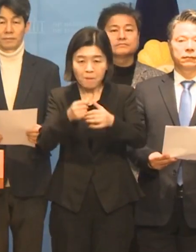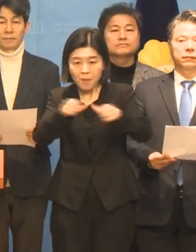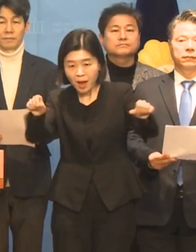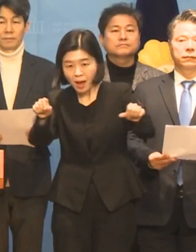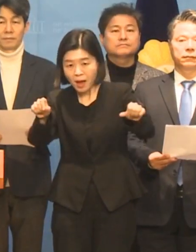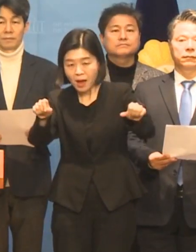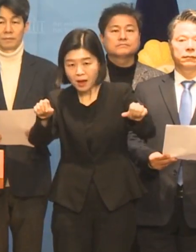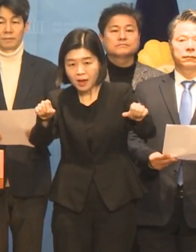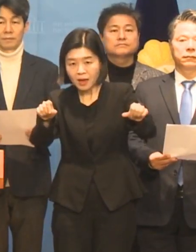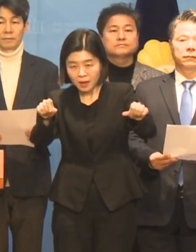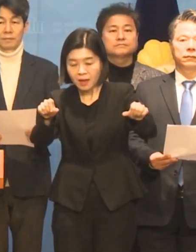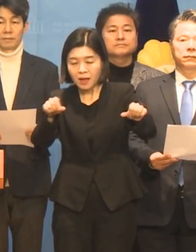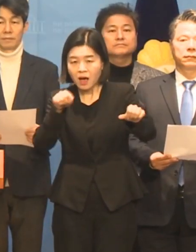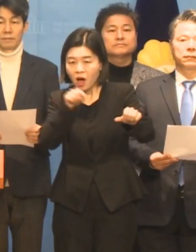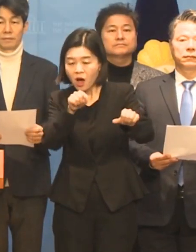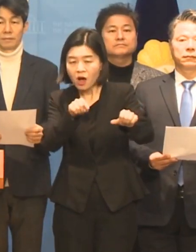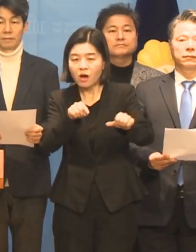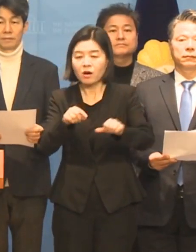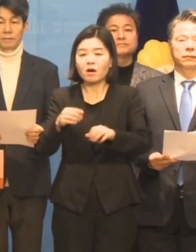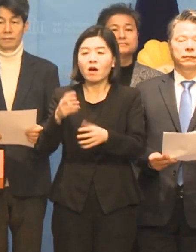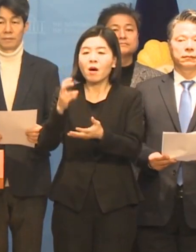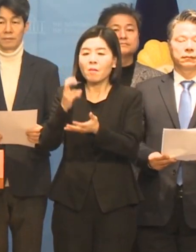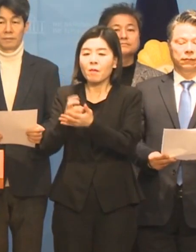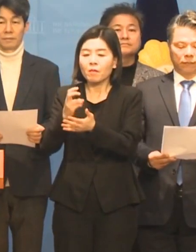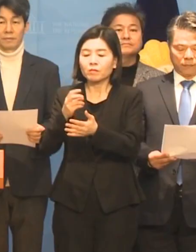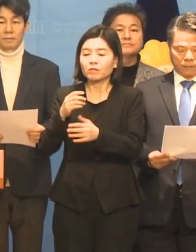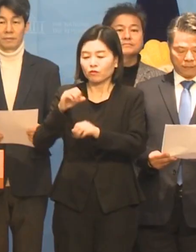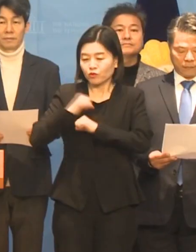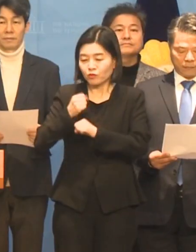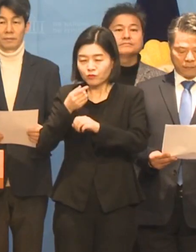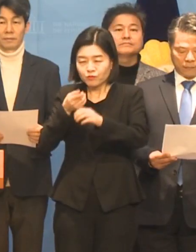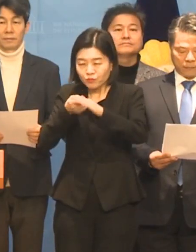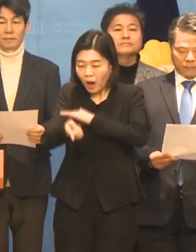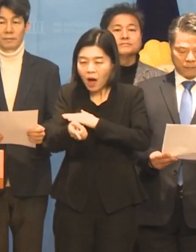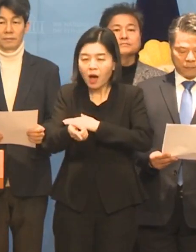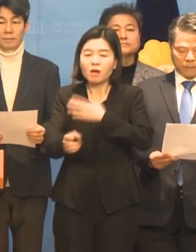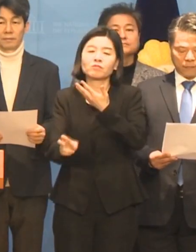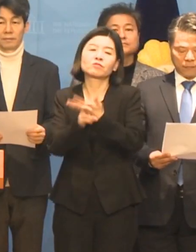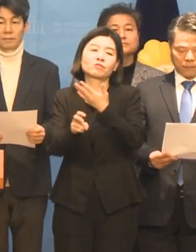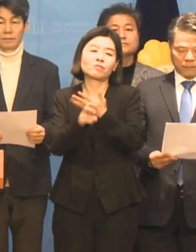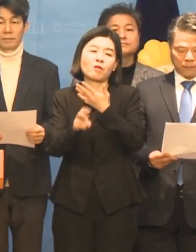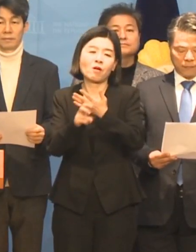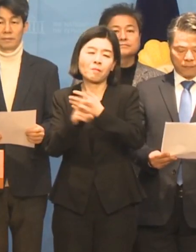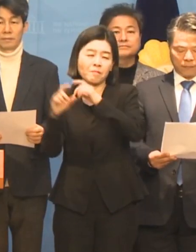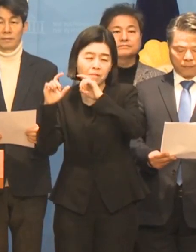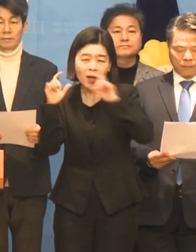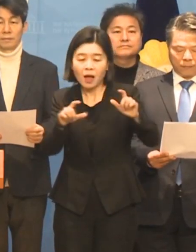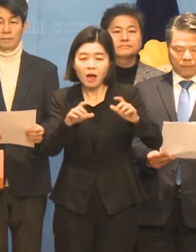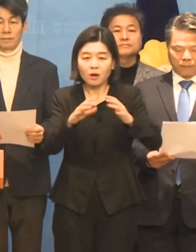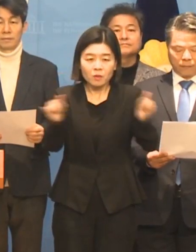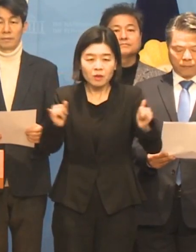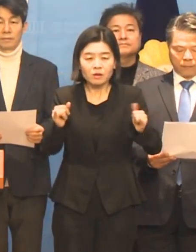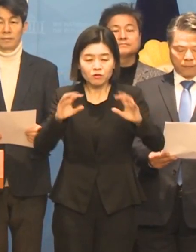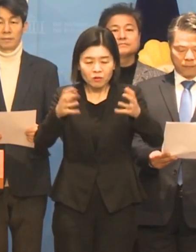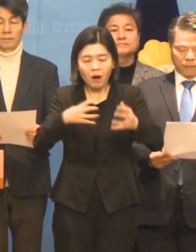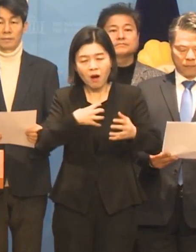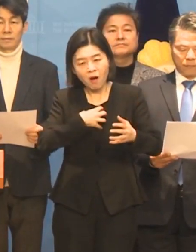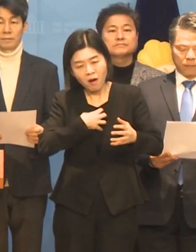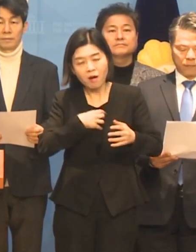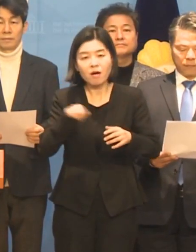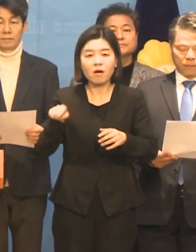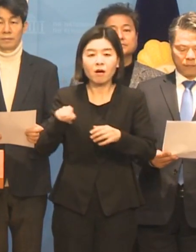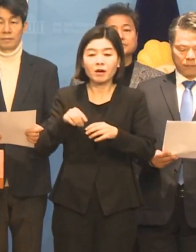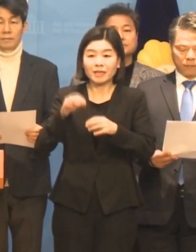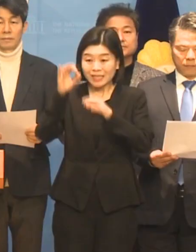불법 비상계엄을 선포하고 국민과 국가를 위험에 빠뜨렸습니다. 이는 단순한